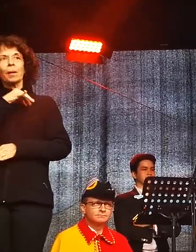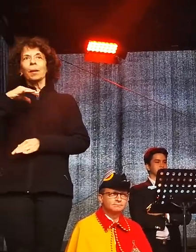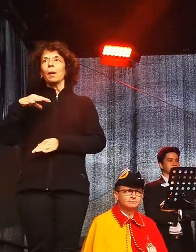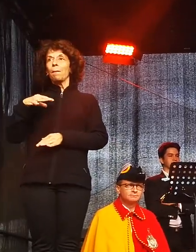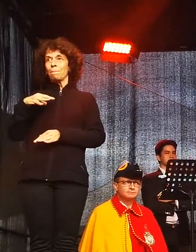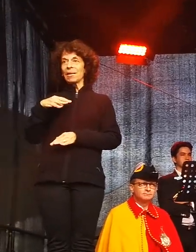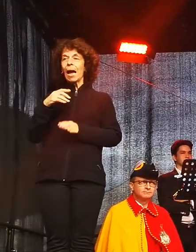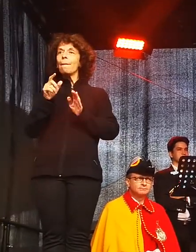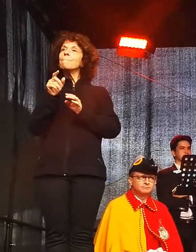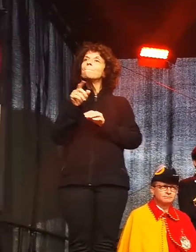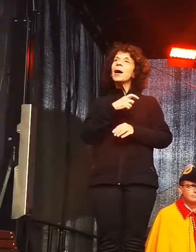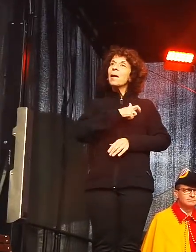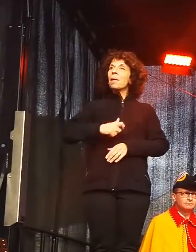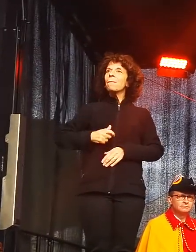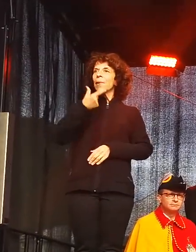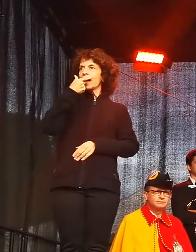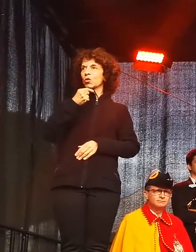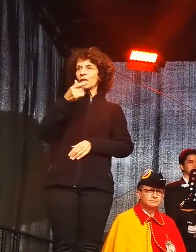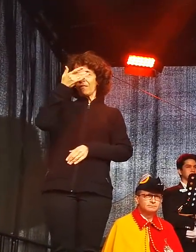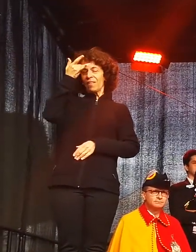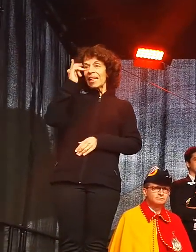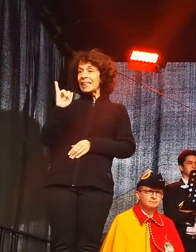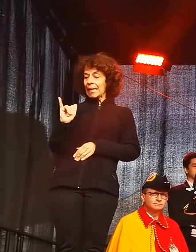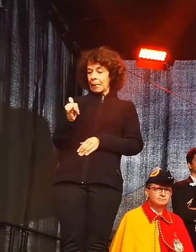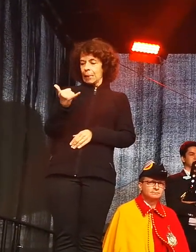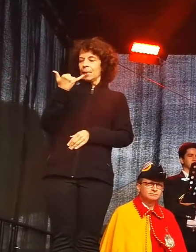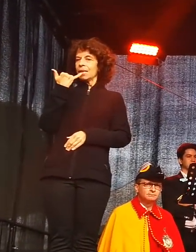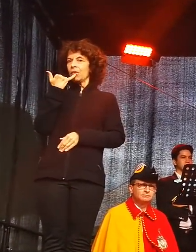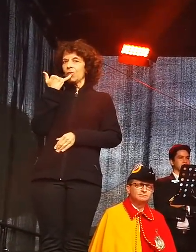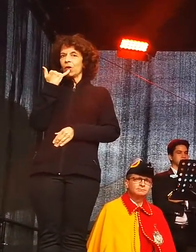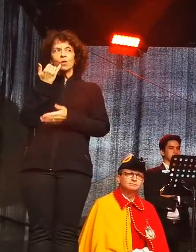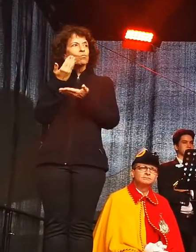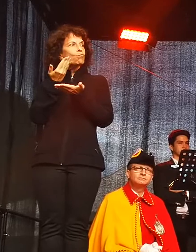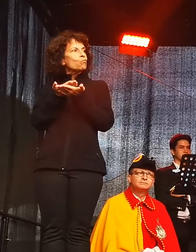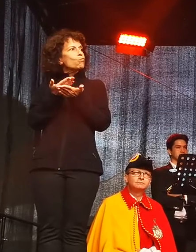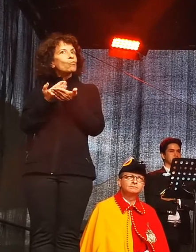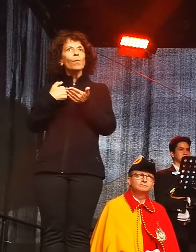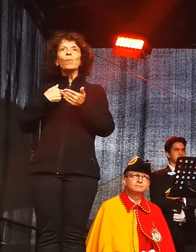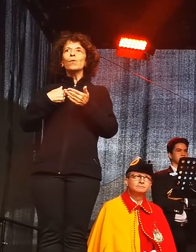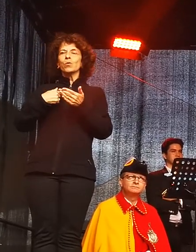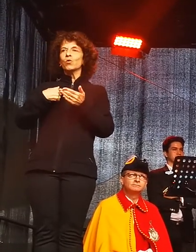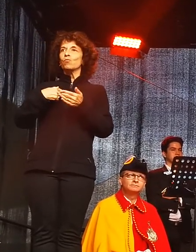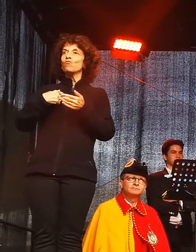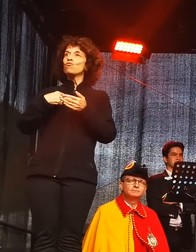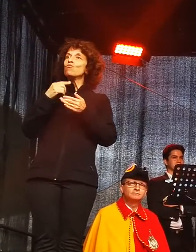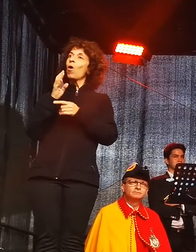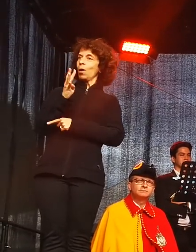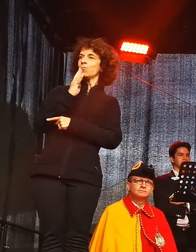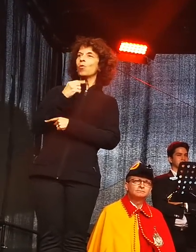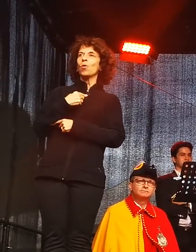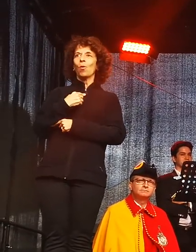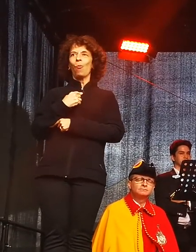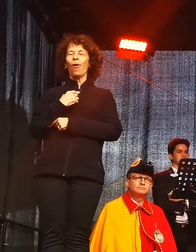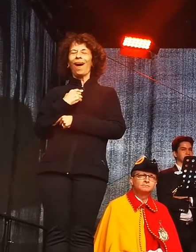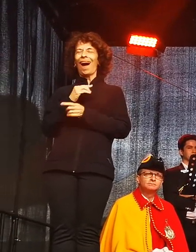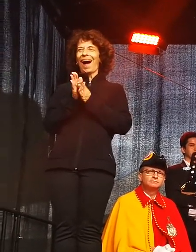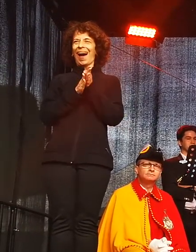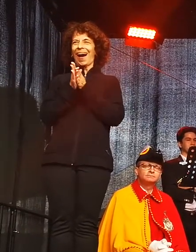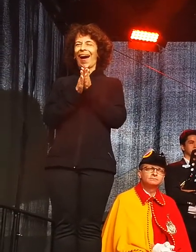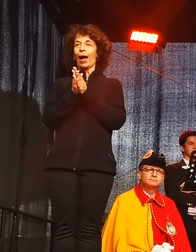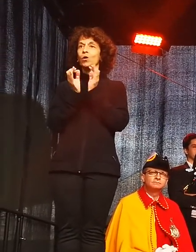Frédérique Perler, maire de Genève, m'a contacté cet été pour m'inviter à prendre la parole, j'étais bien sûr honoré. Et